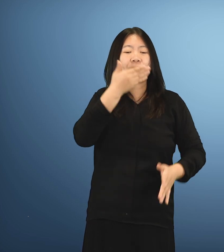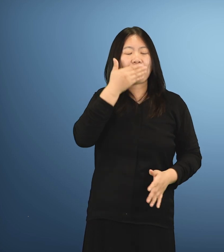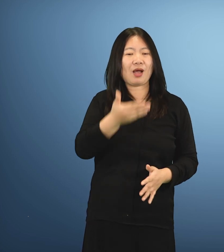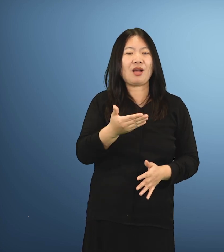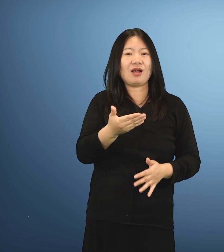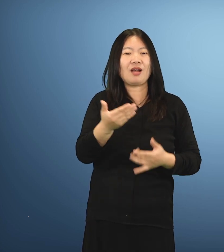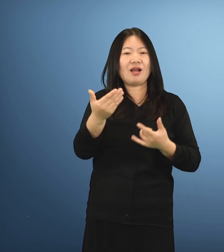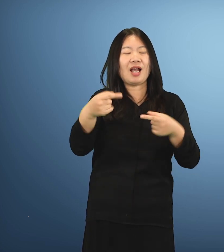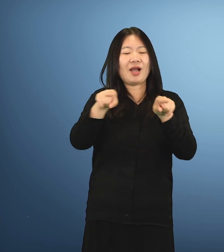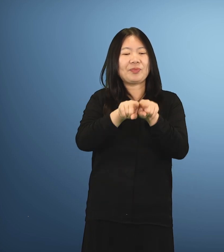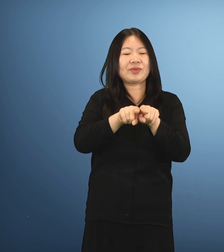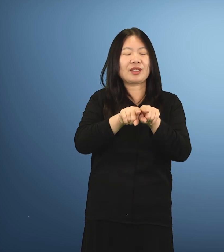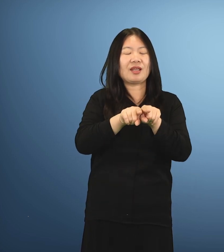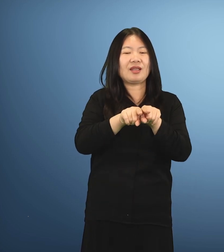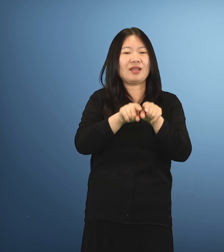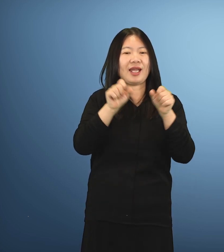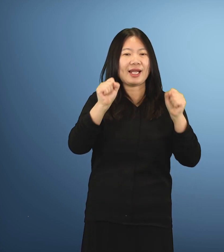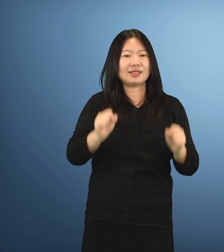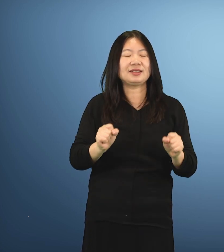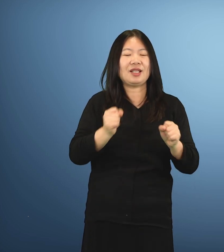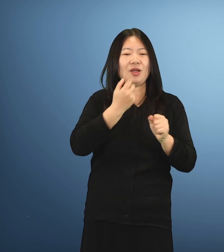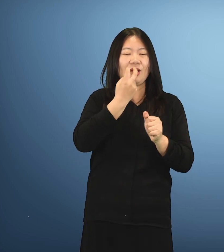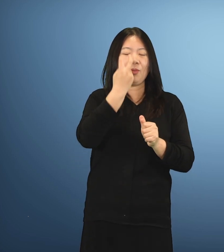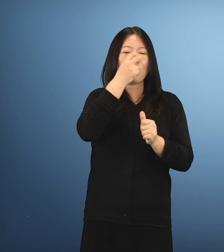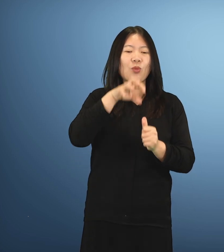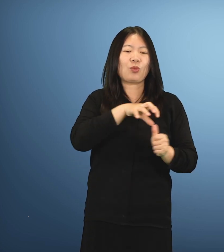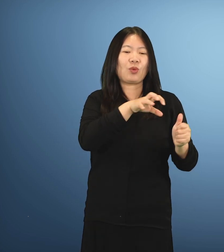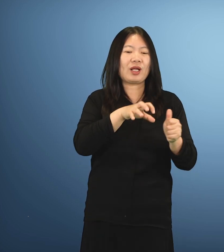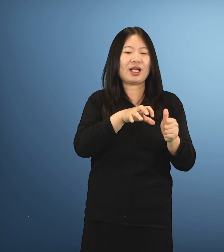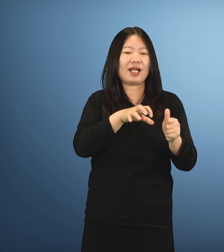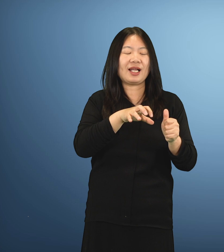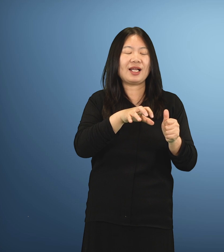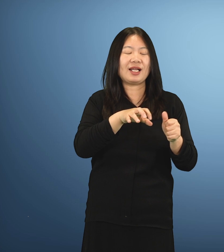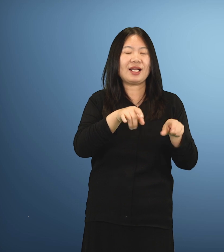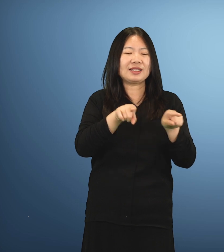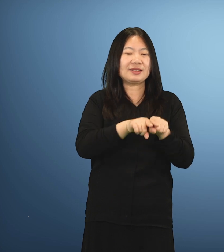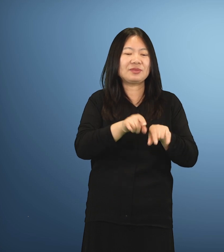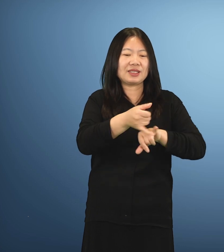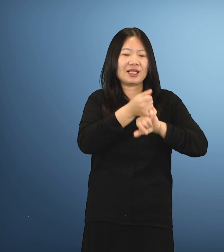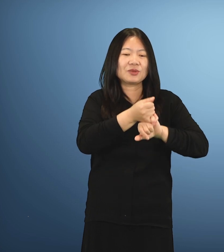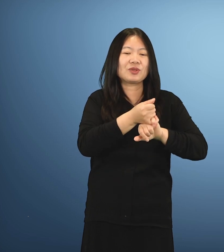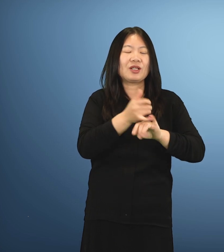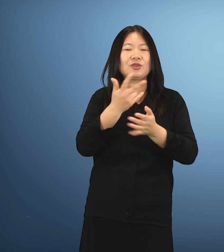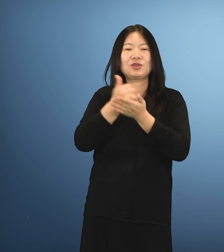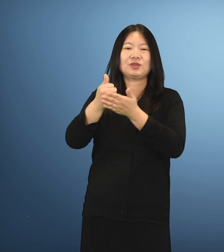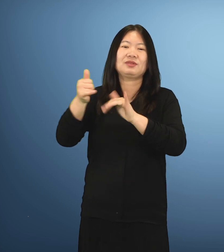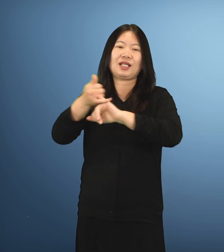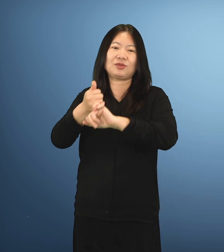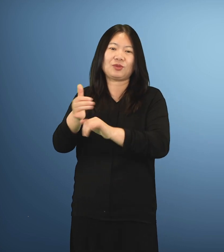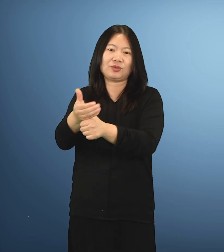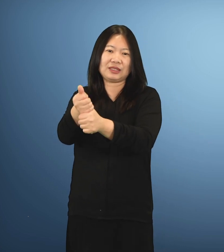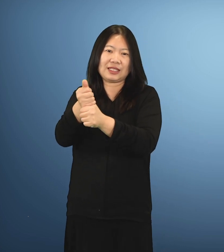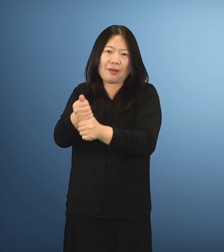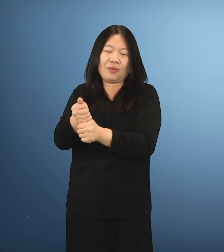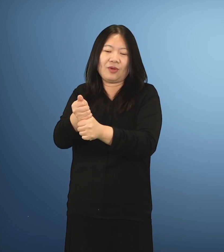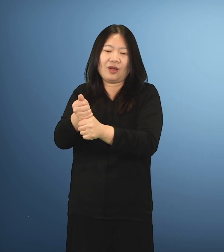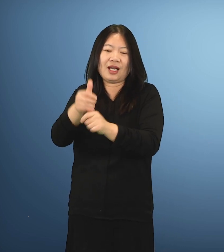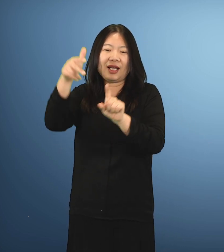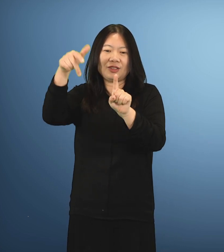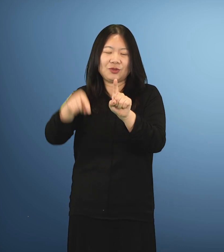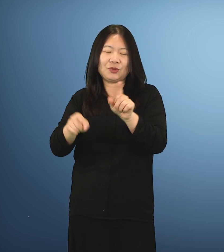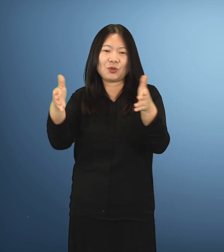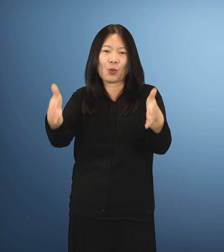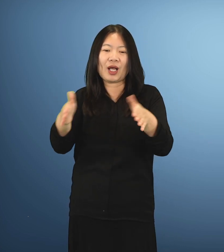하심과 보호하심을 약속하는 그 주님의 약속을 붙잡고 또 한 주를